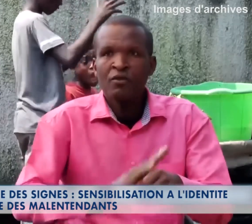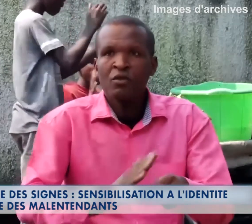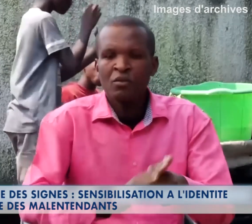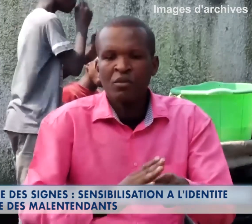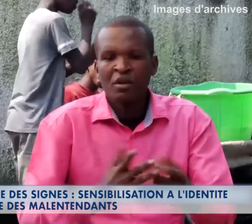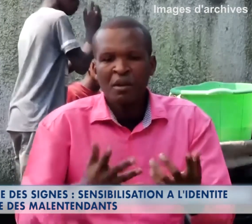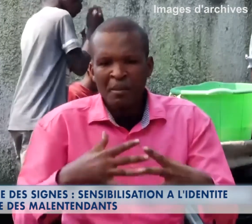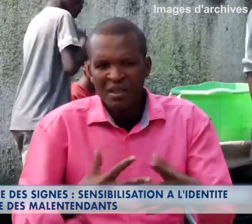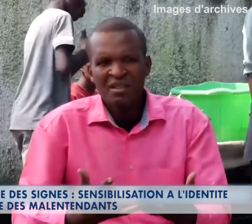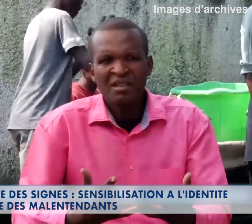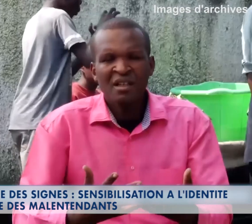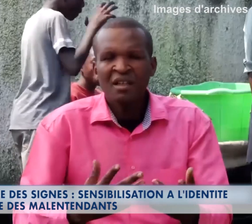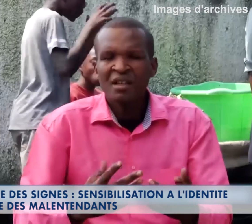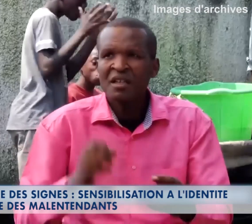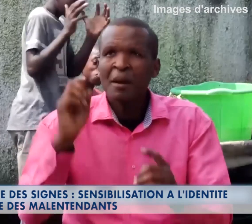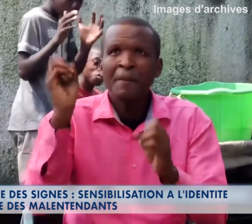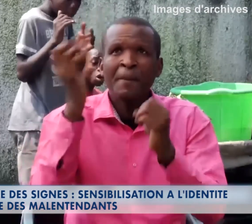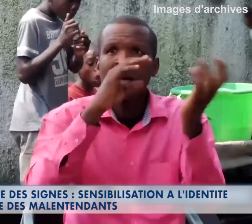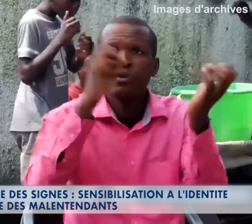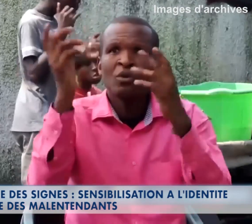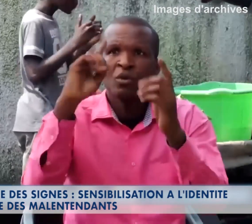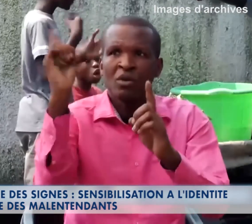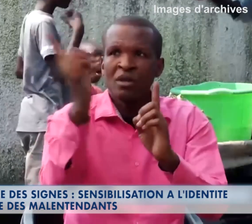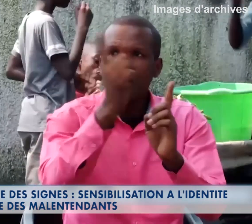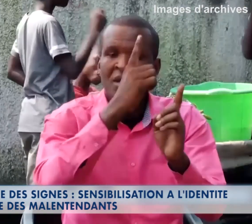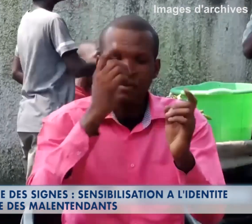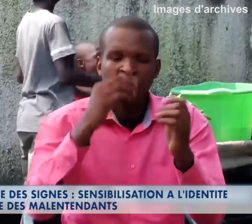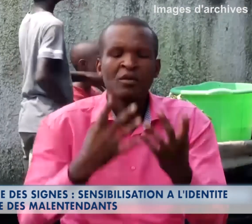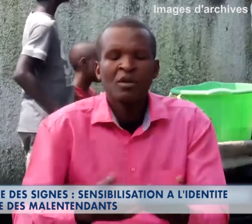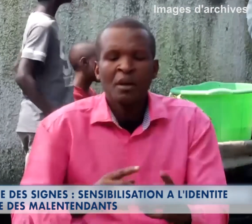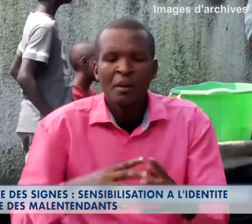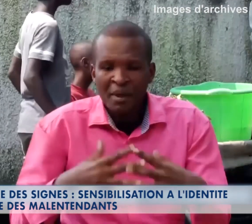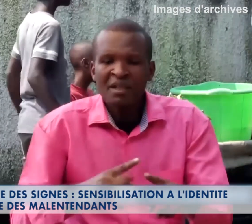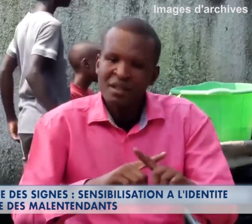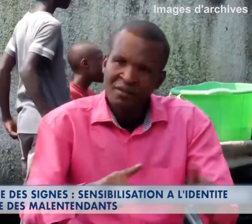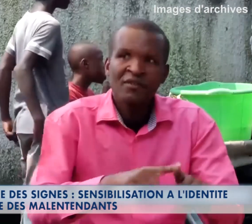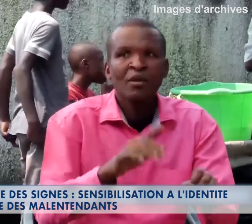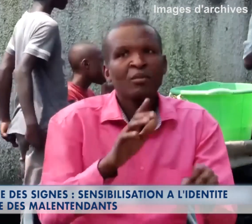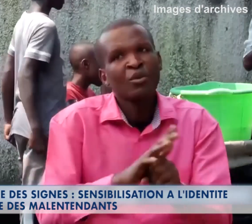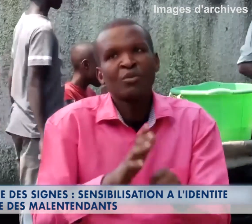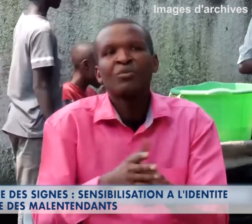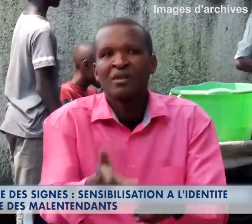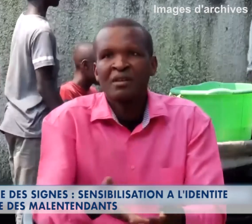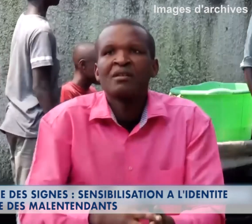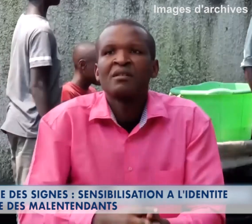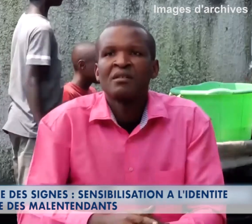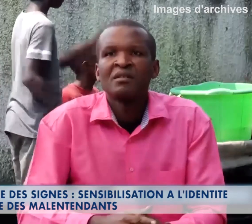et aussi pour faire ce qu'on appelle fumbwa. Et aussi, je sais aussi faire l'électricité. Donc, il y a